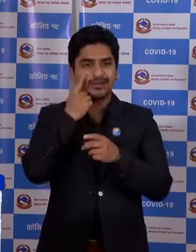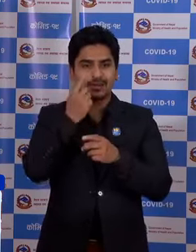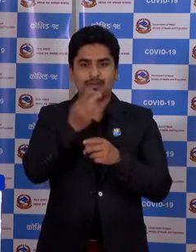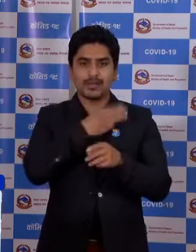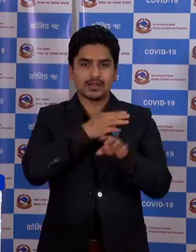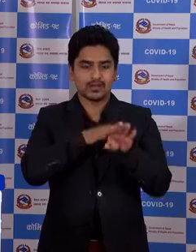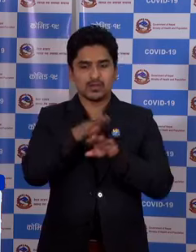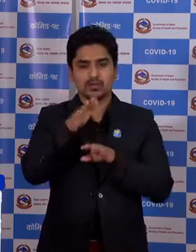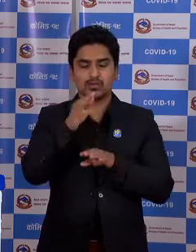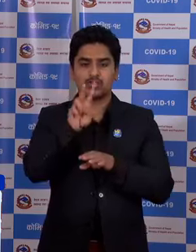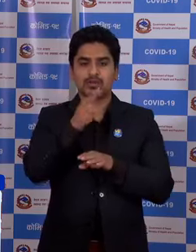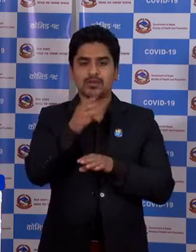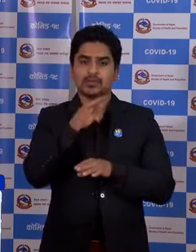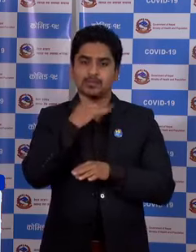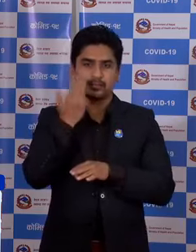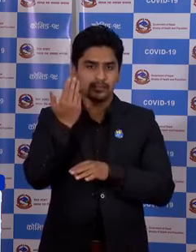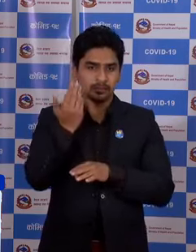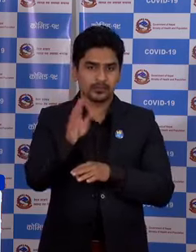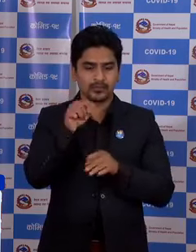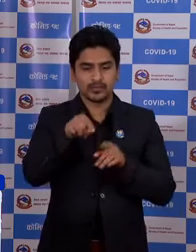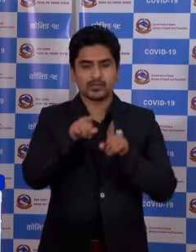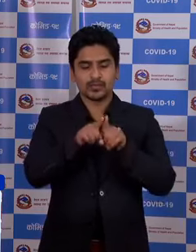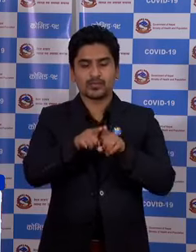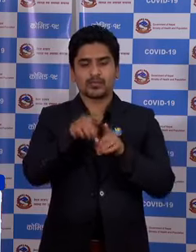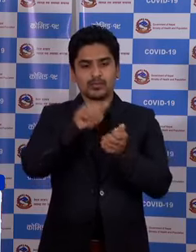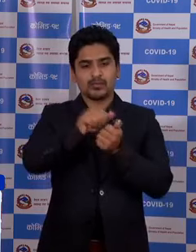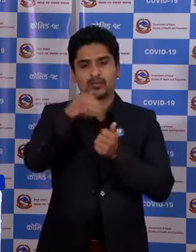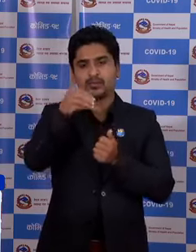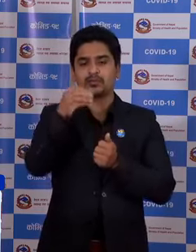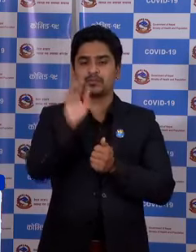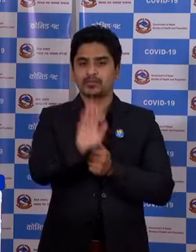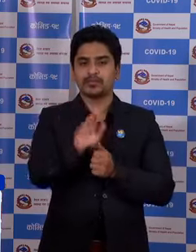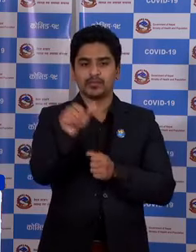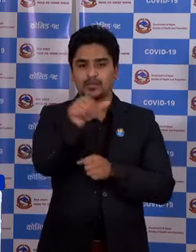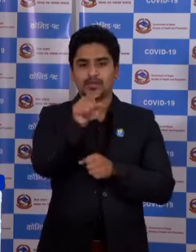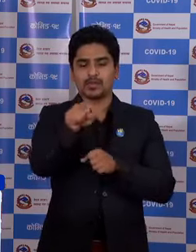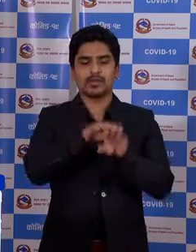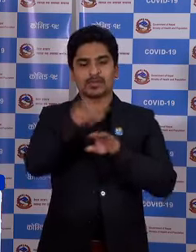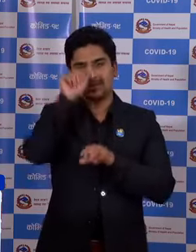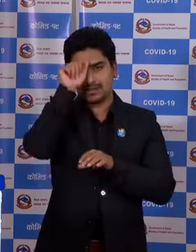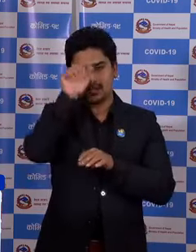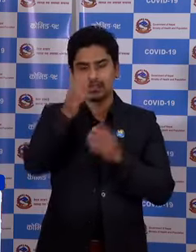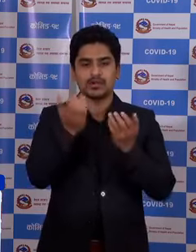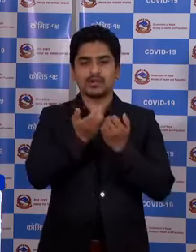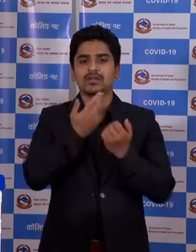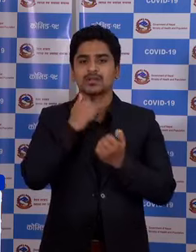PCR पोजिटिभ भएको यो सँगै पुष्टि भएको यहाँहरूलाई